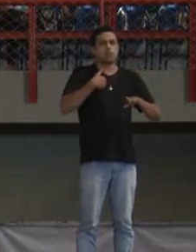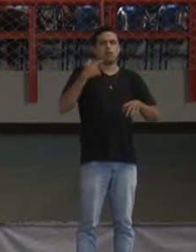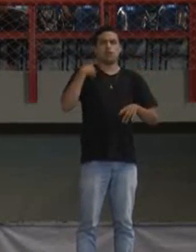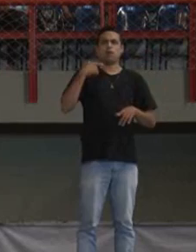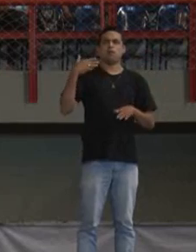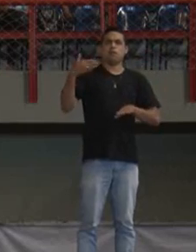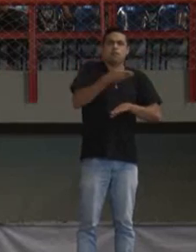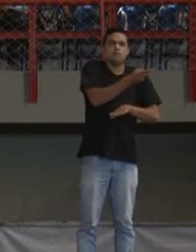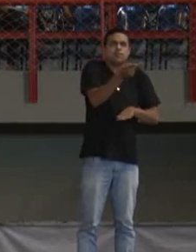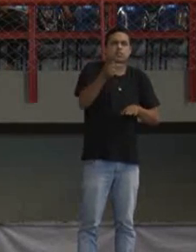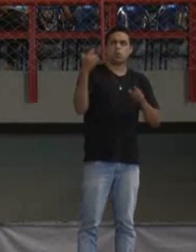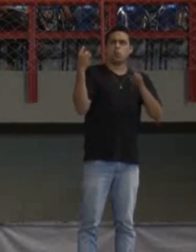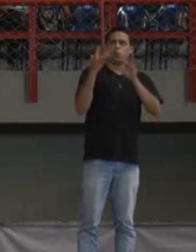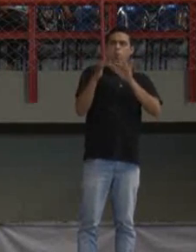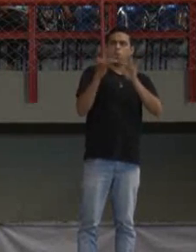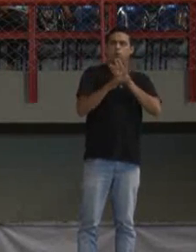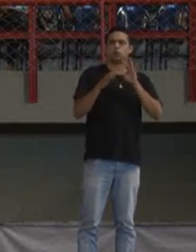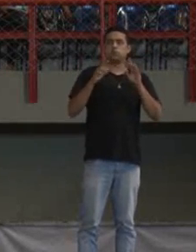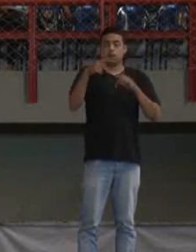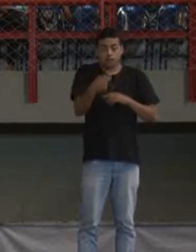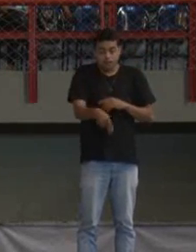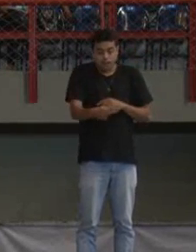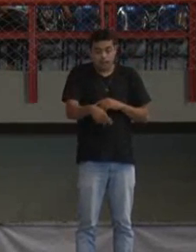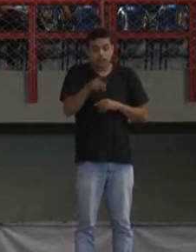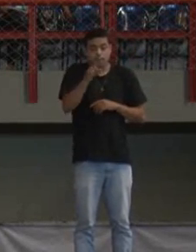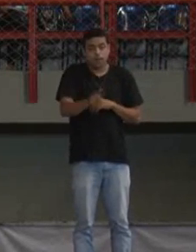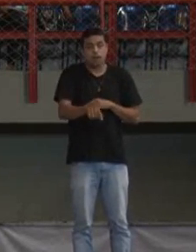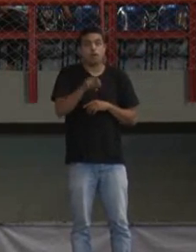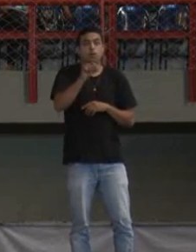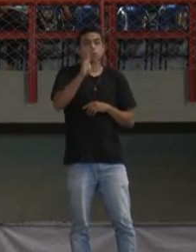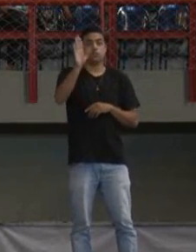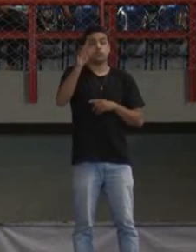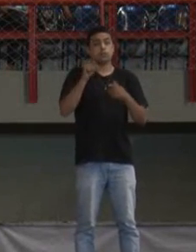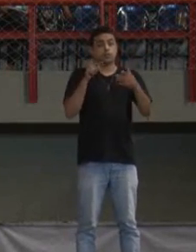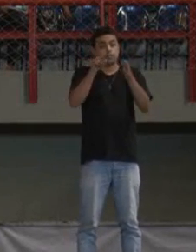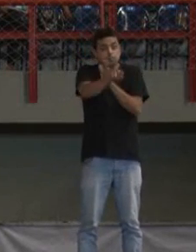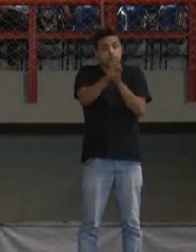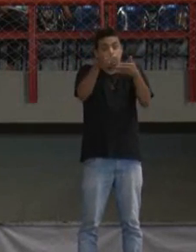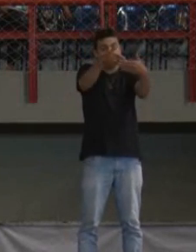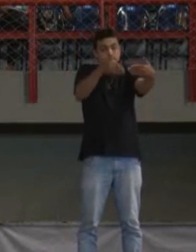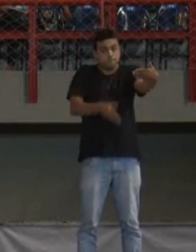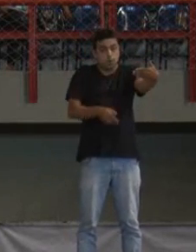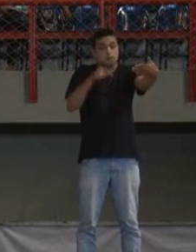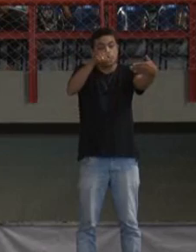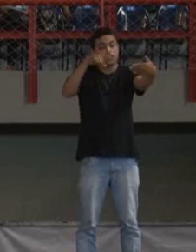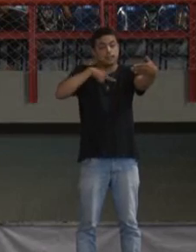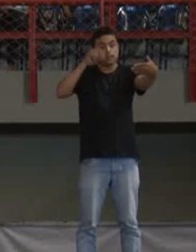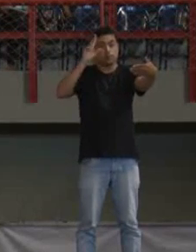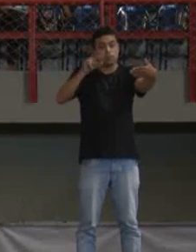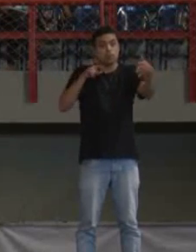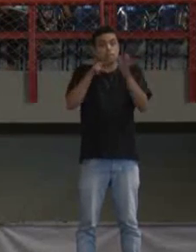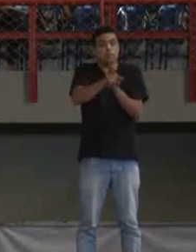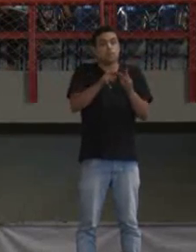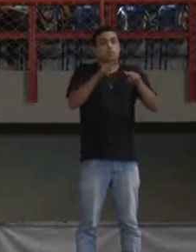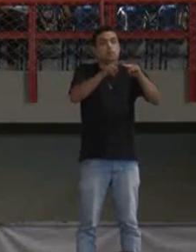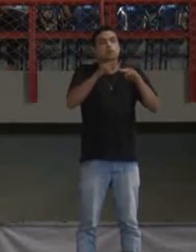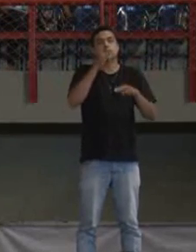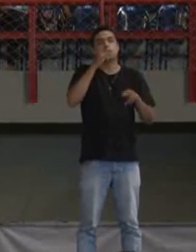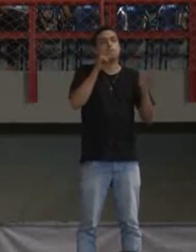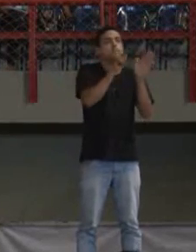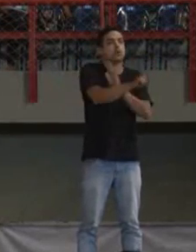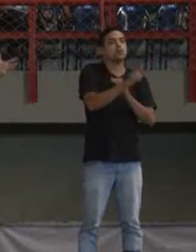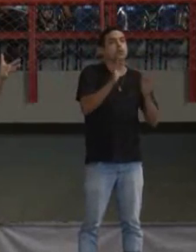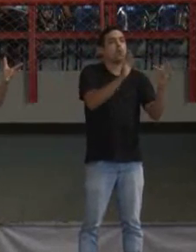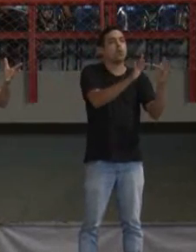não. Isso aqui é uma abordagem de prova. Eu estou dizendo como é que a prova vai cobrar. A prova não vai perguntar se